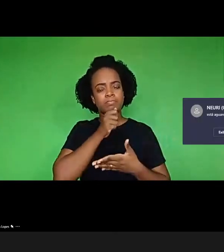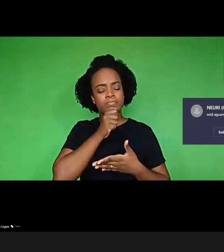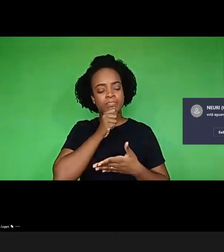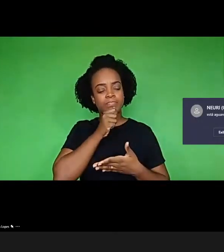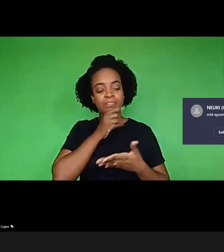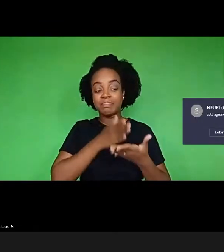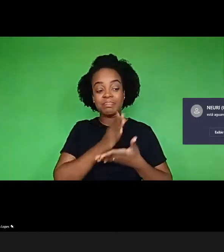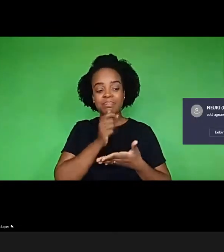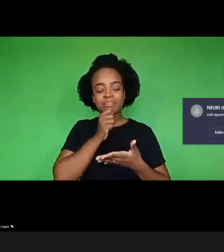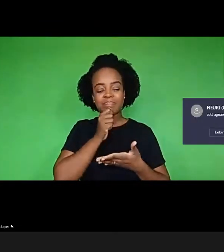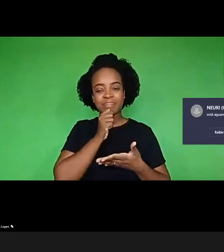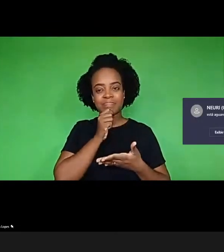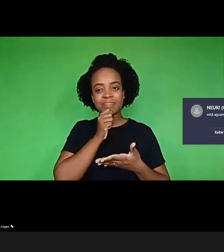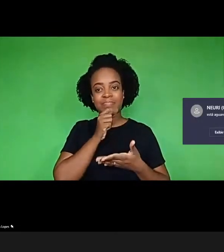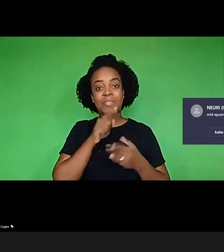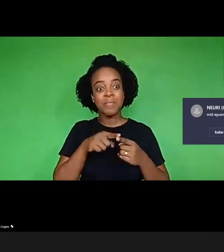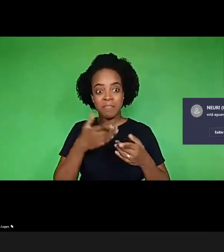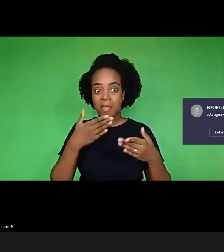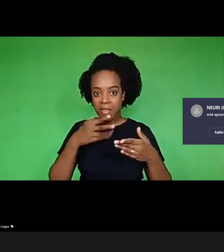das meninas.